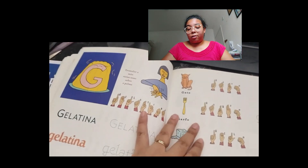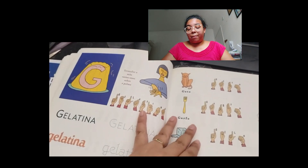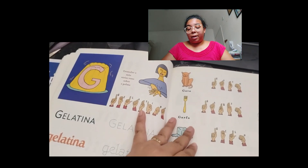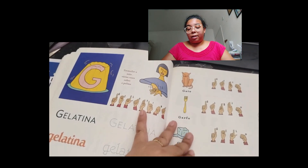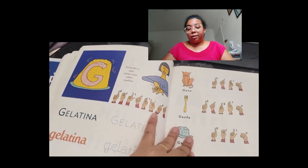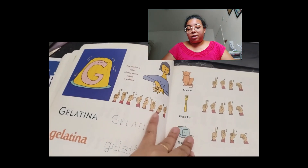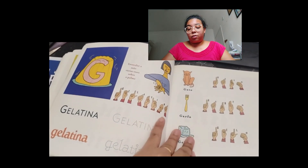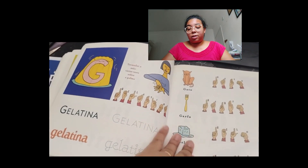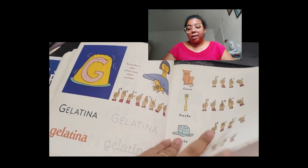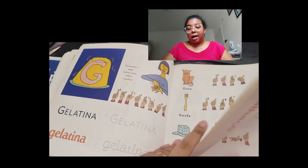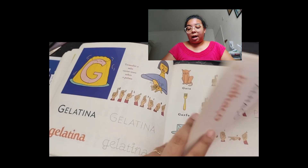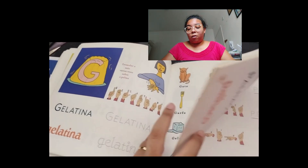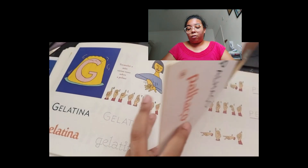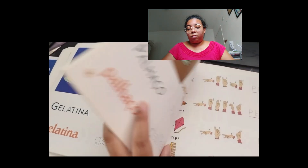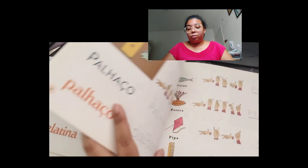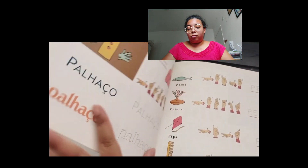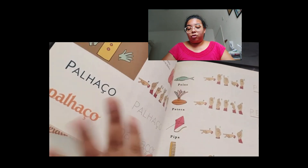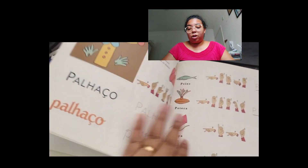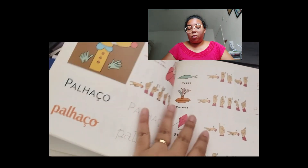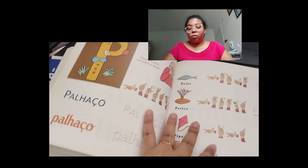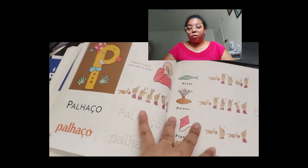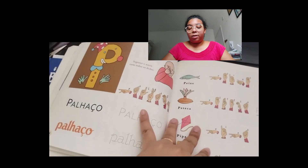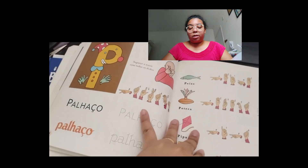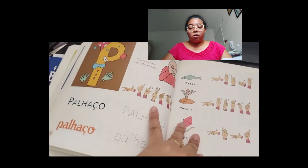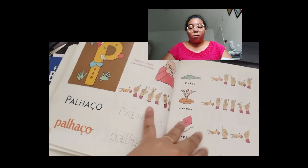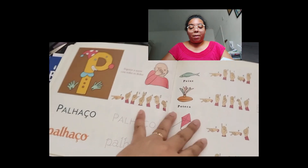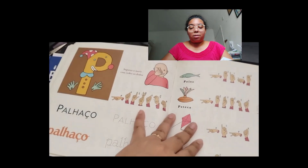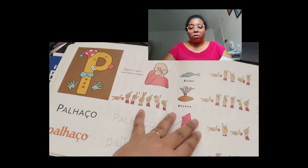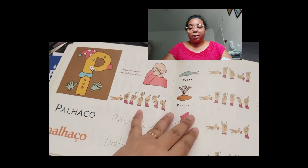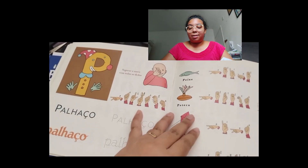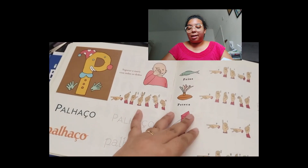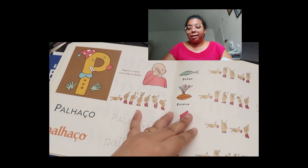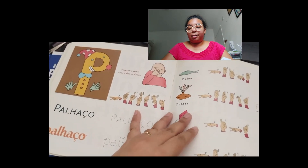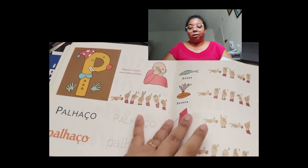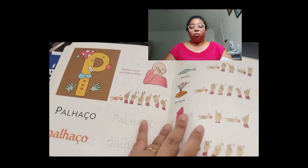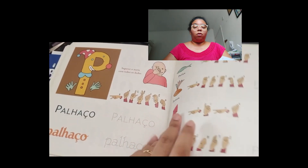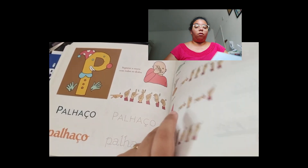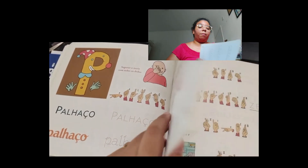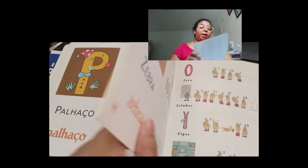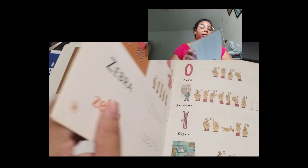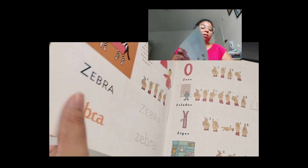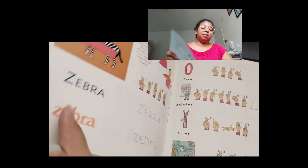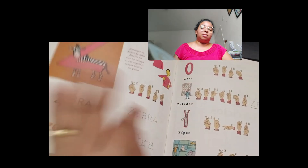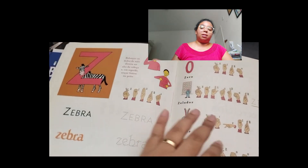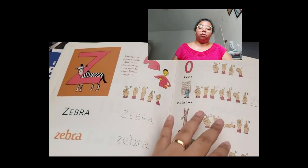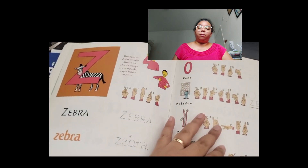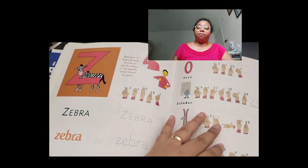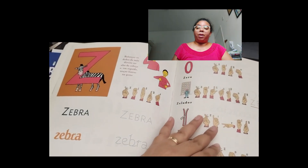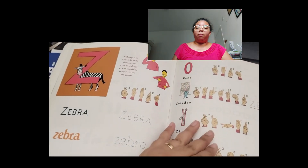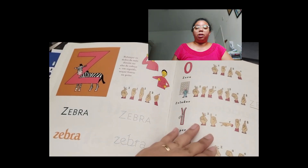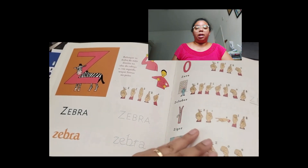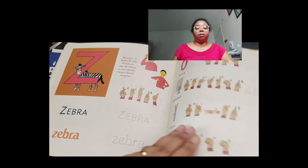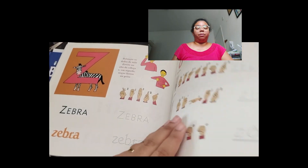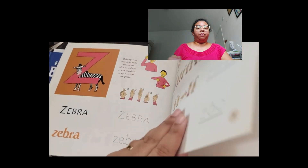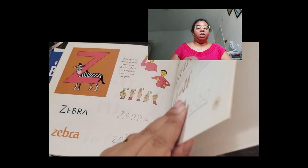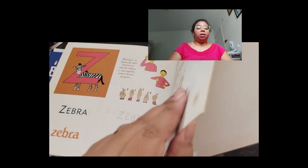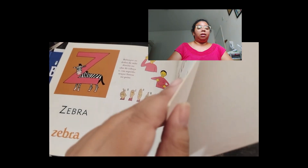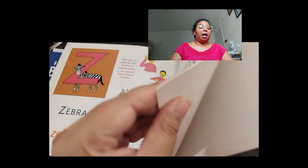aprender a fazer o sinal de alguma coisa que começa com essa letra do alfabeto que está sendo abordado, tá?